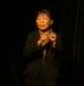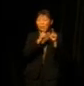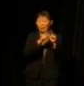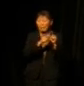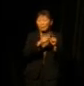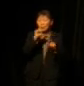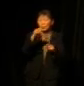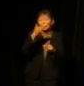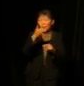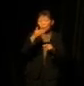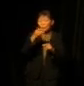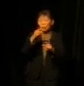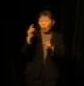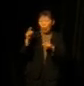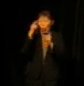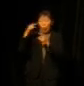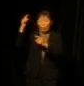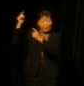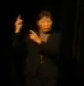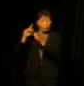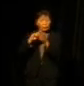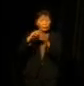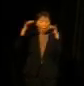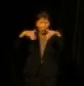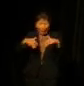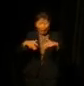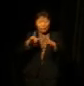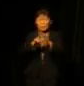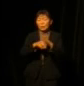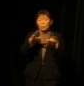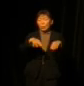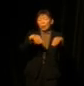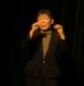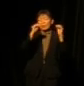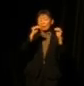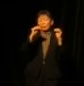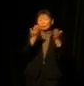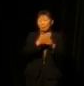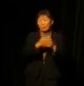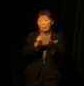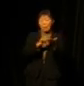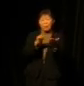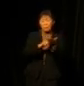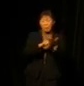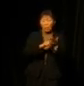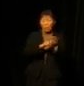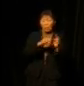19号台風の時にね、の大雨で停電になった時にね、大変だと思います。Wi-Fi が使えなかったんですね。あとは